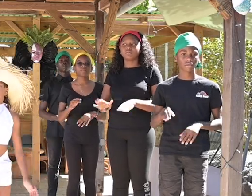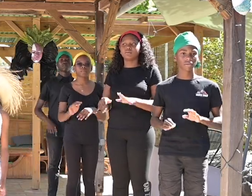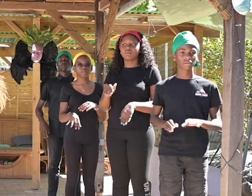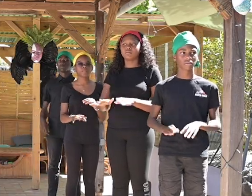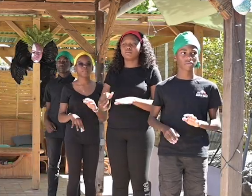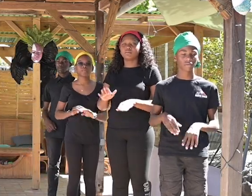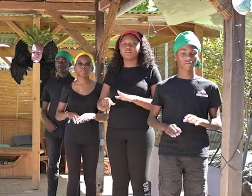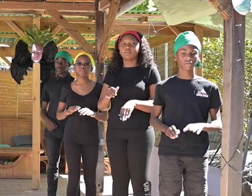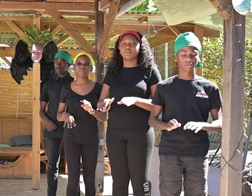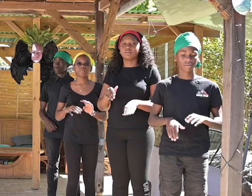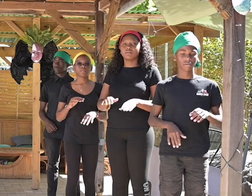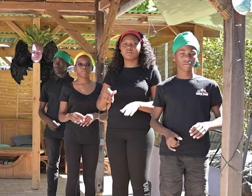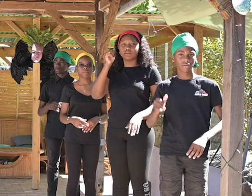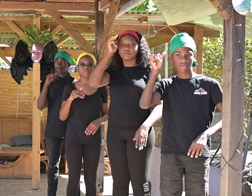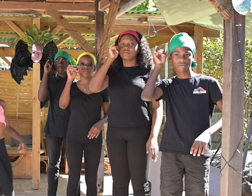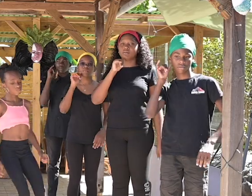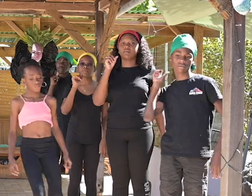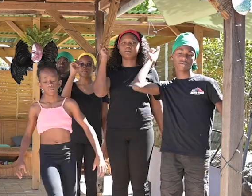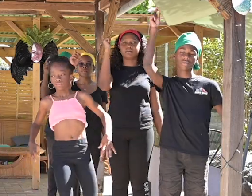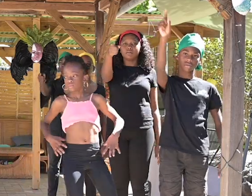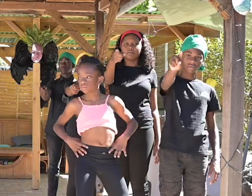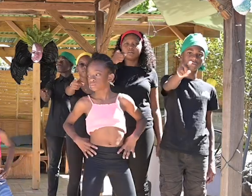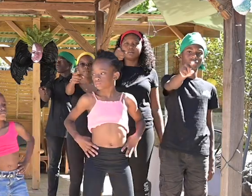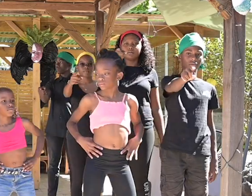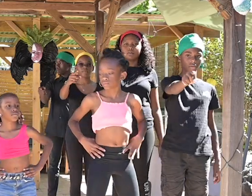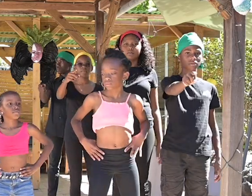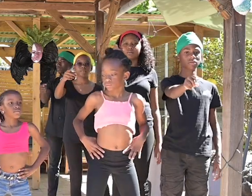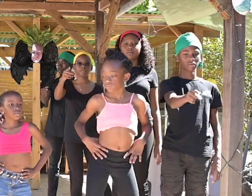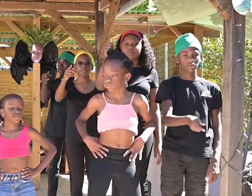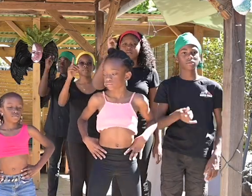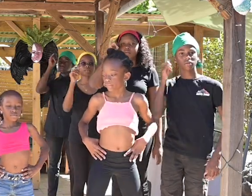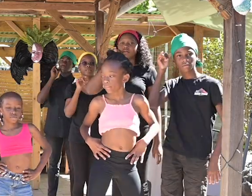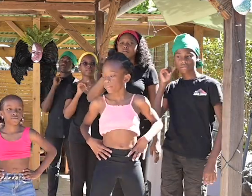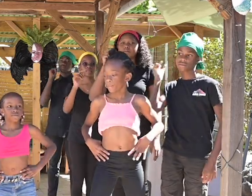pio malhonnête. Céleste yo, la mafia c'est yo.